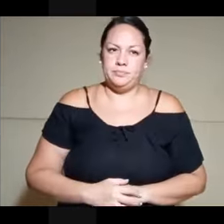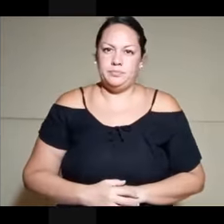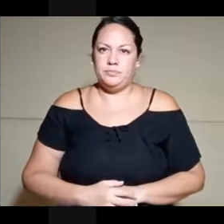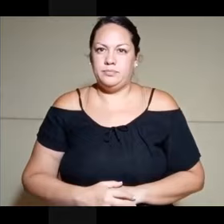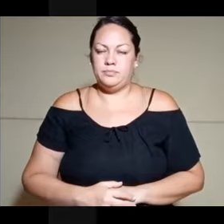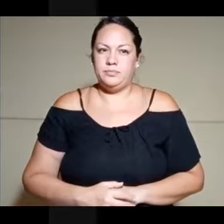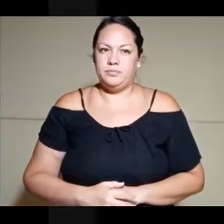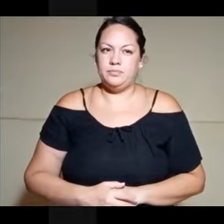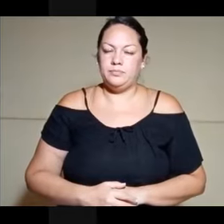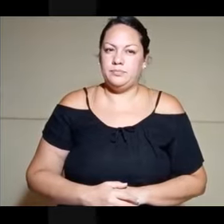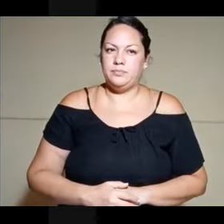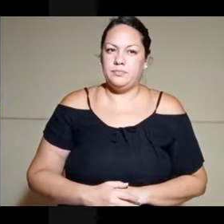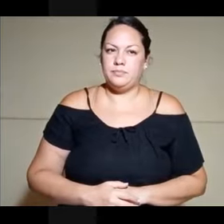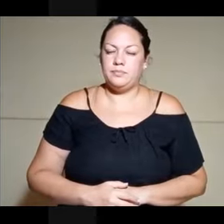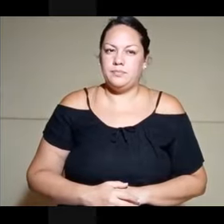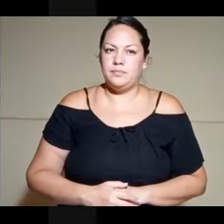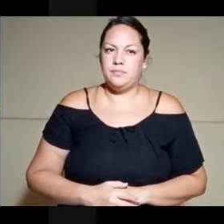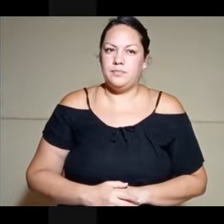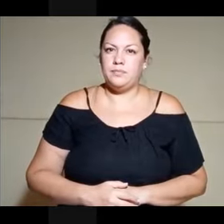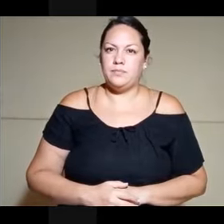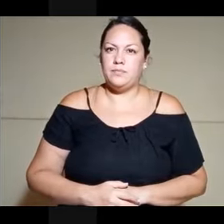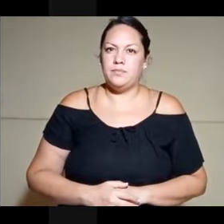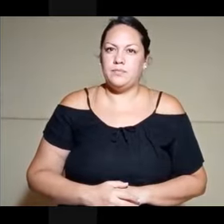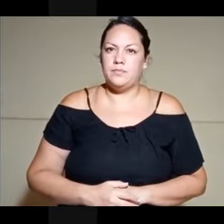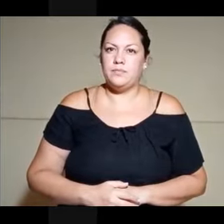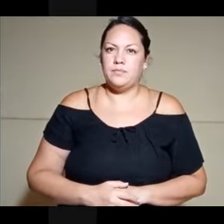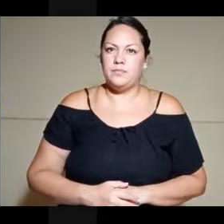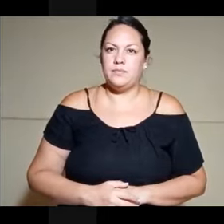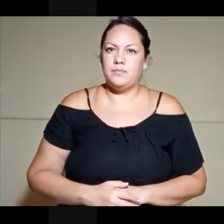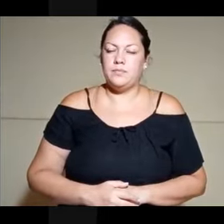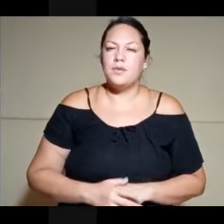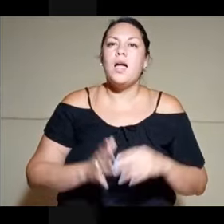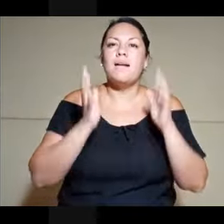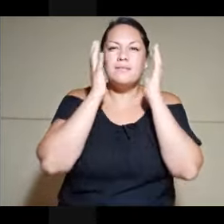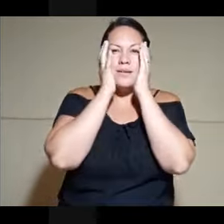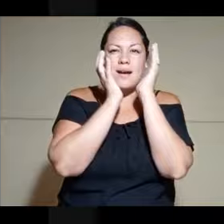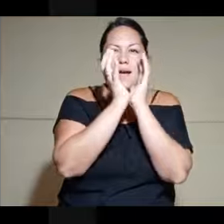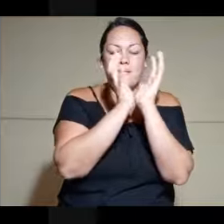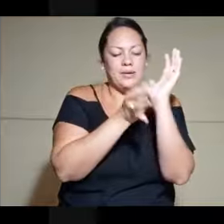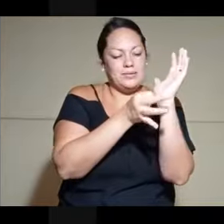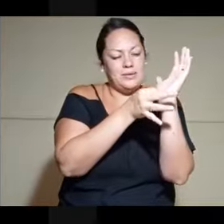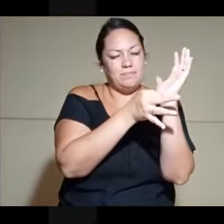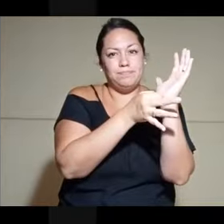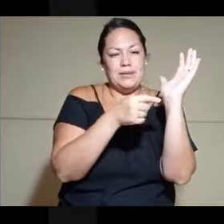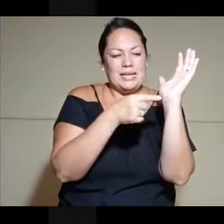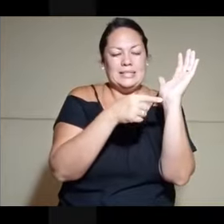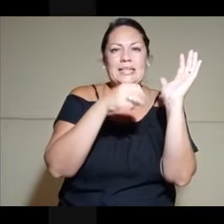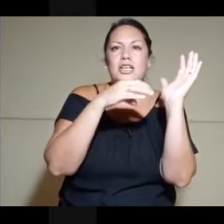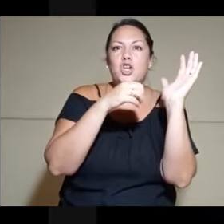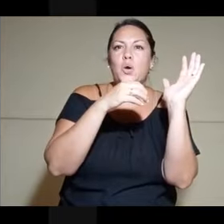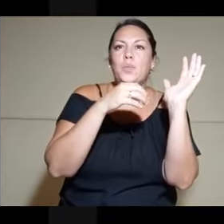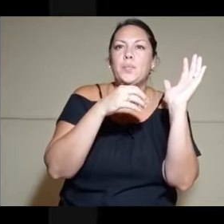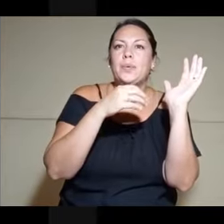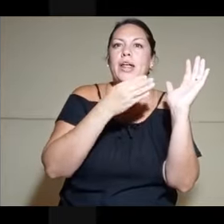Sí, se escucha. Profe, Sí, sí, el agujero por donde sale la médula. Una sí, sí, consulta. escucho. Sí. Claro. El agujero